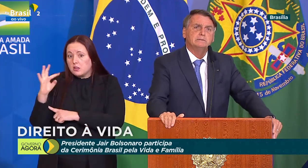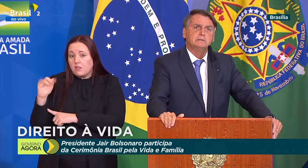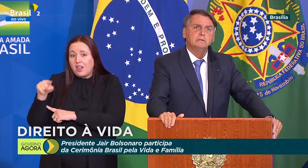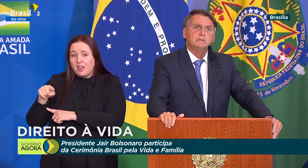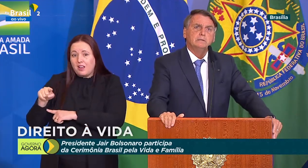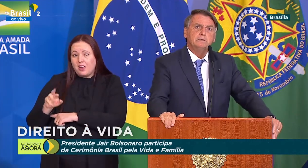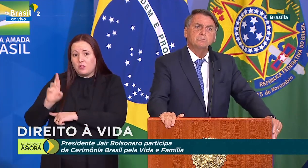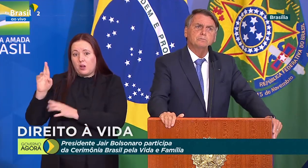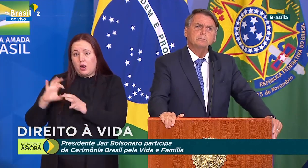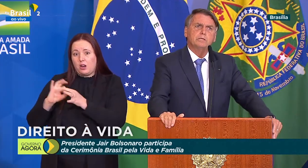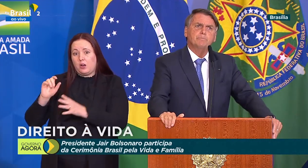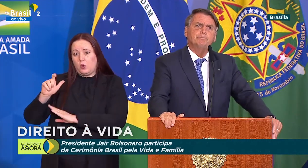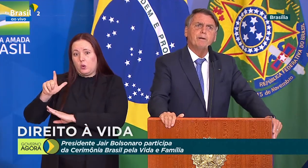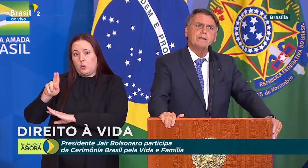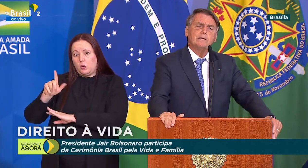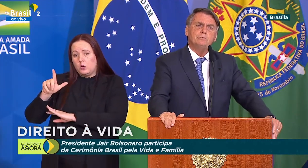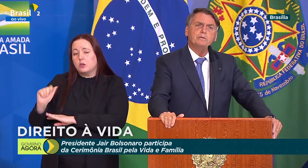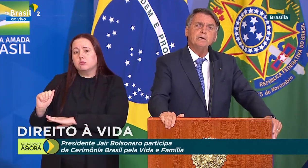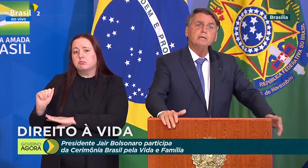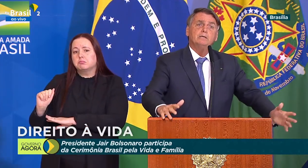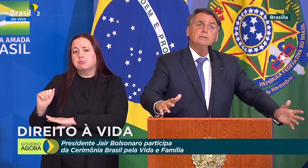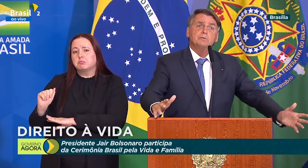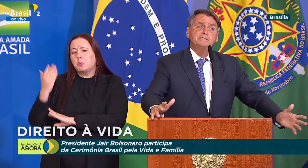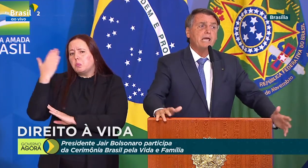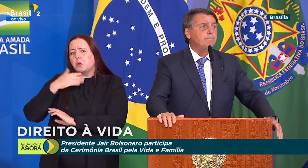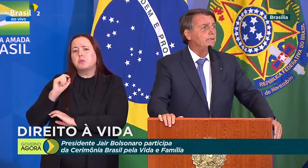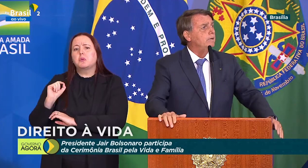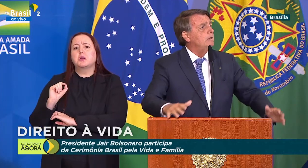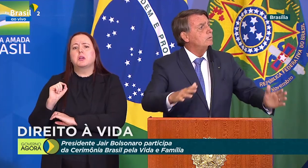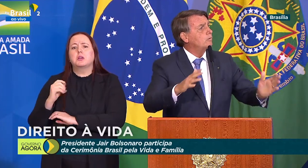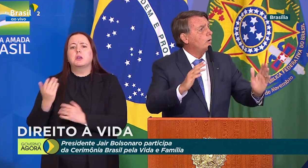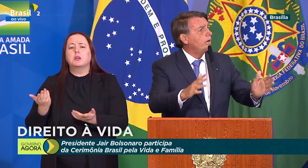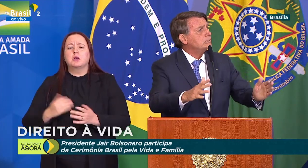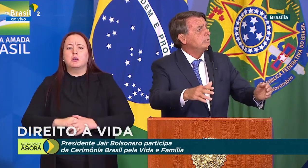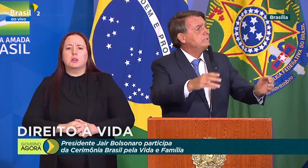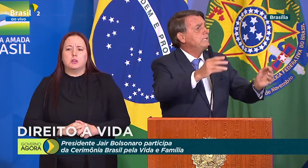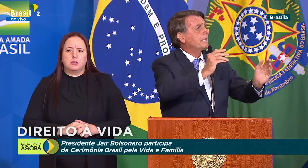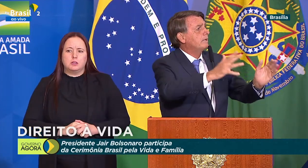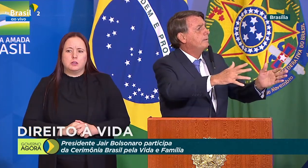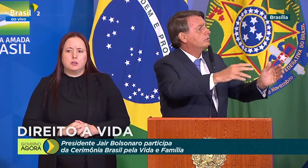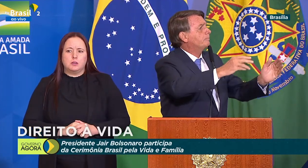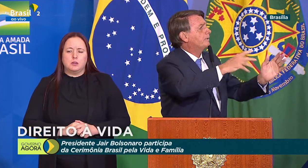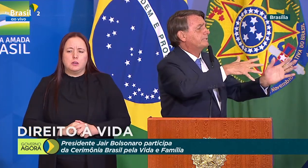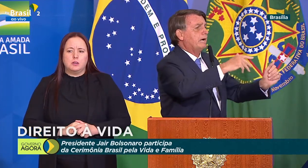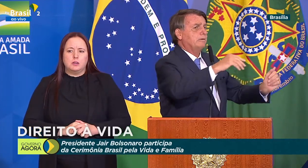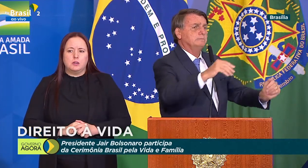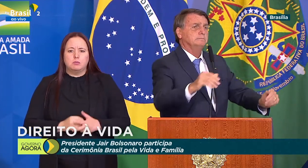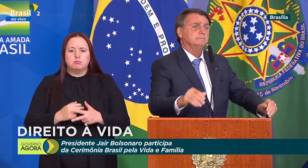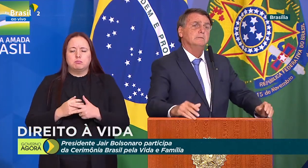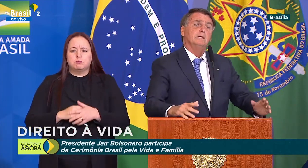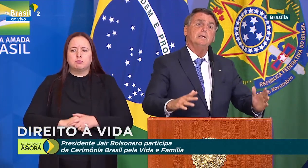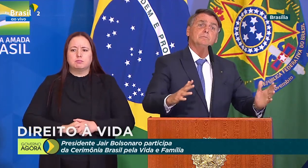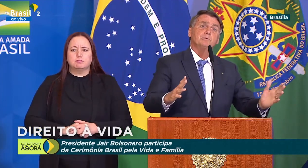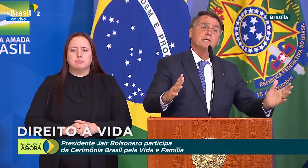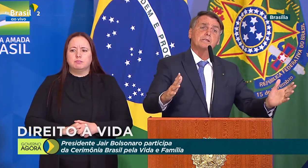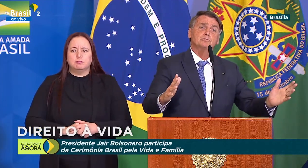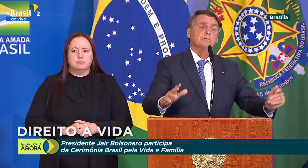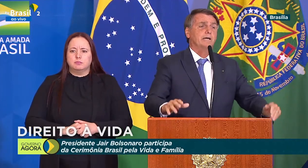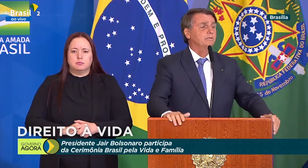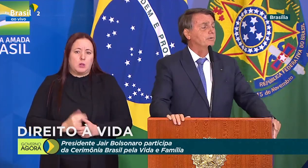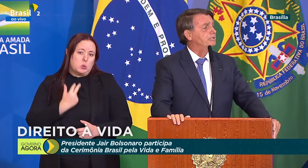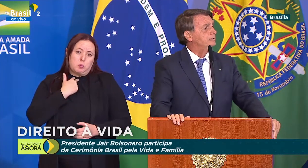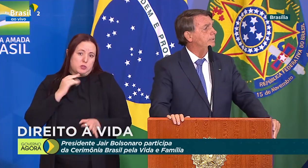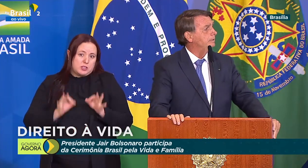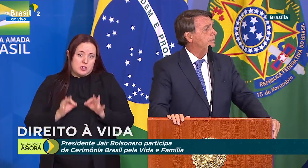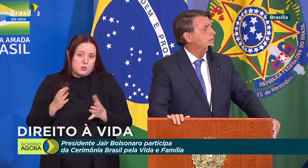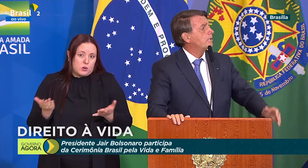botou no liberdade e que baseado no que no CEP código de endereçamento postal eu não